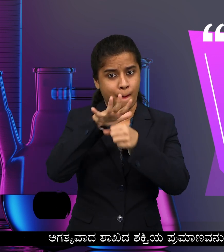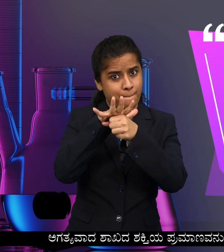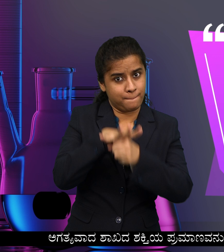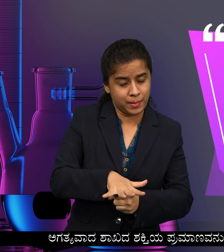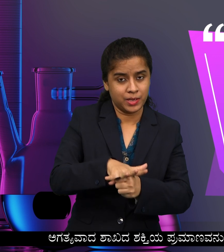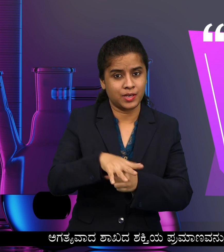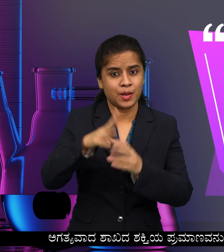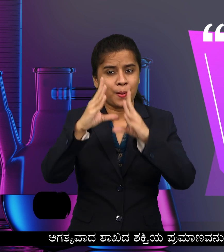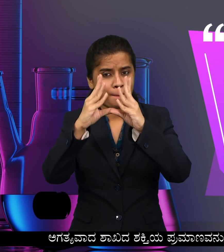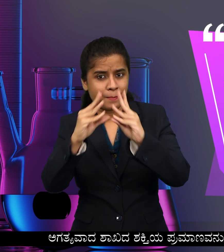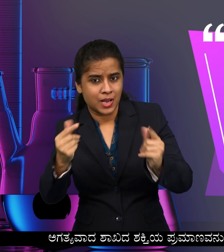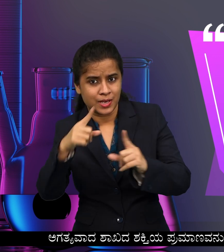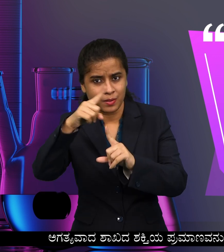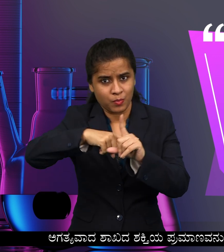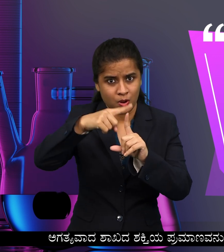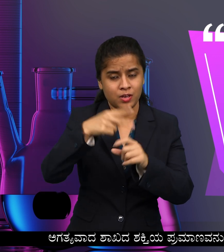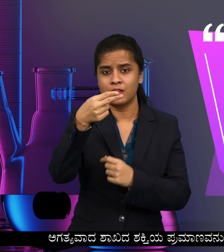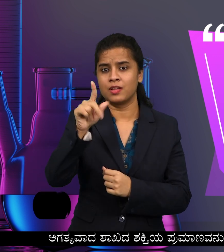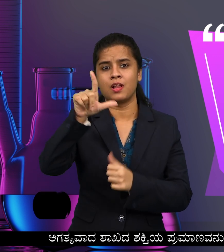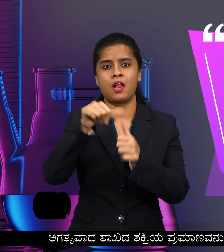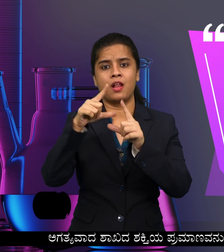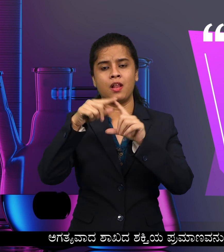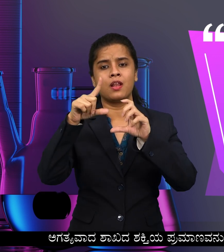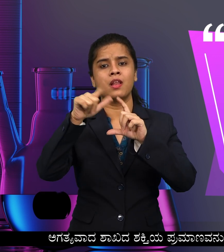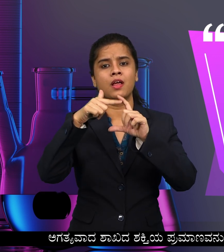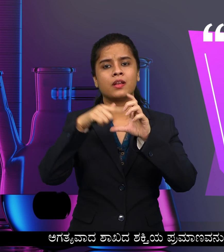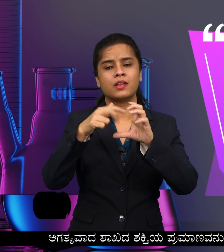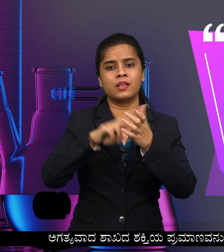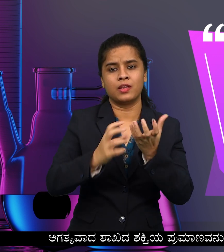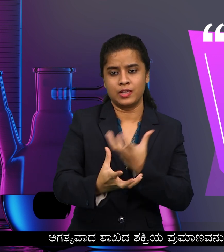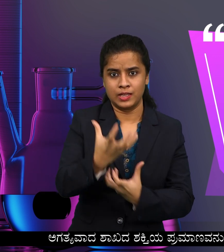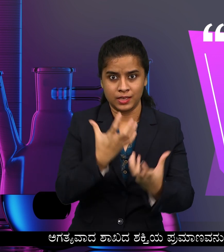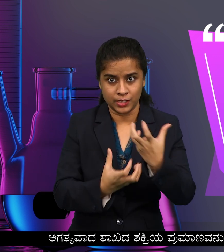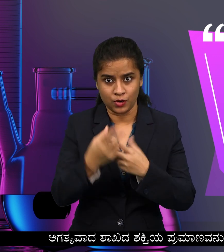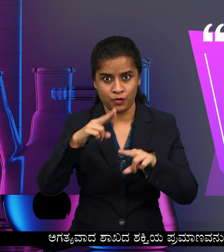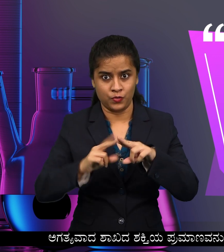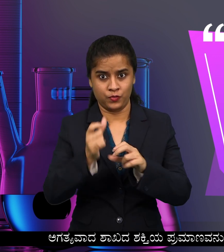ಶಕ್ತಿಯ ಪ್ರಮಾಣವನ್ನು ಸಮ್ಮಿಳನದ ಸುಪ್ತ ಶಾಖ ಎಂದು ಕರೆಯಲಾಗುತ್ತದೆ.